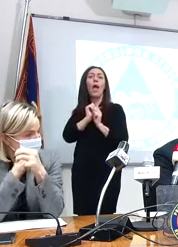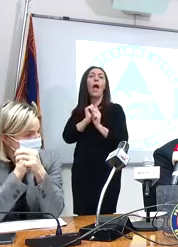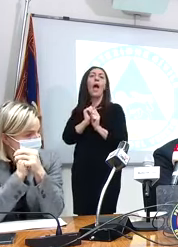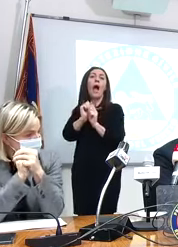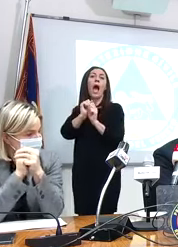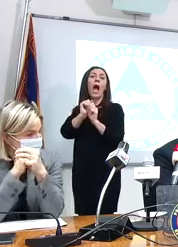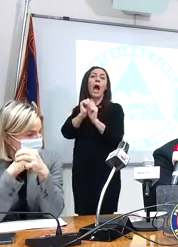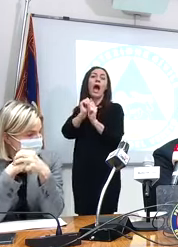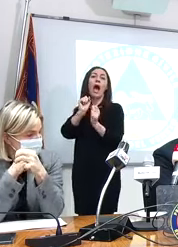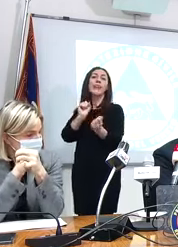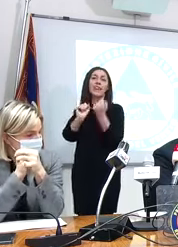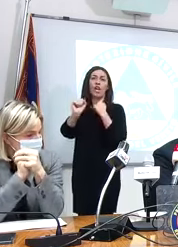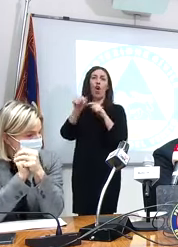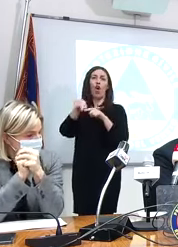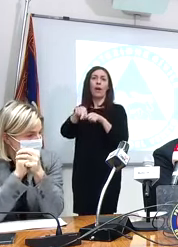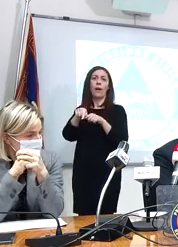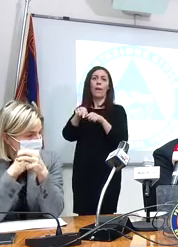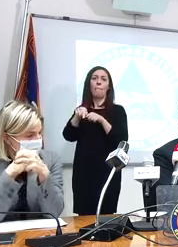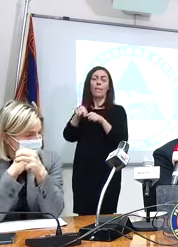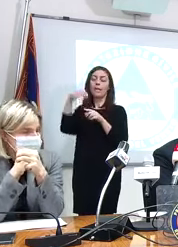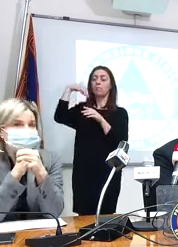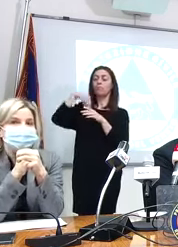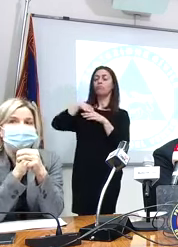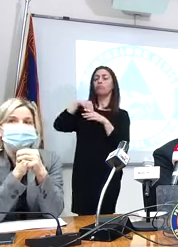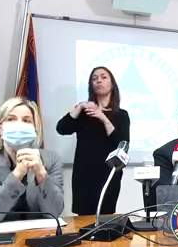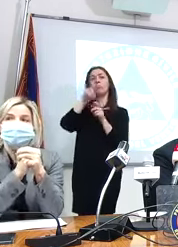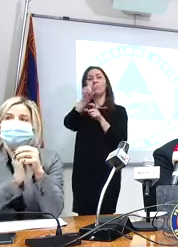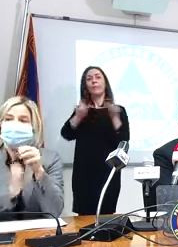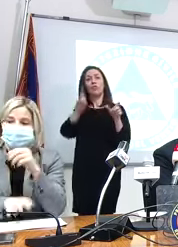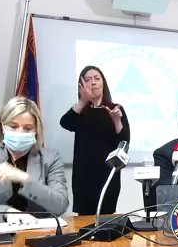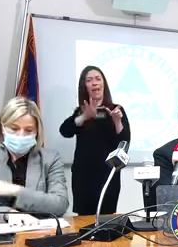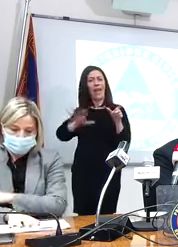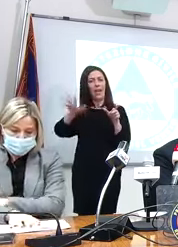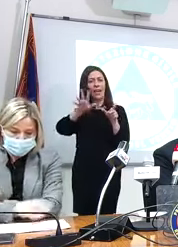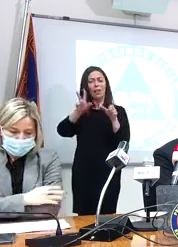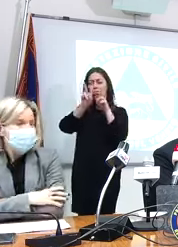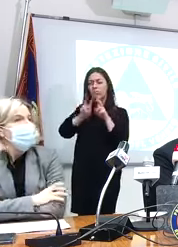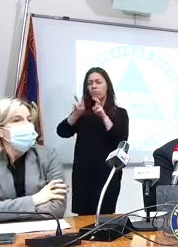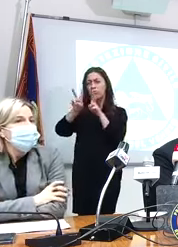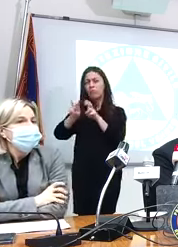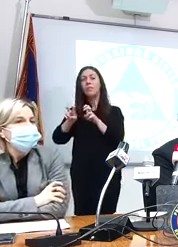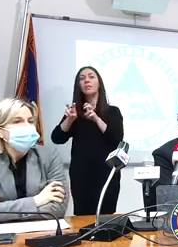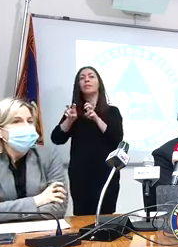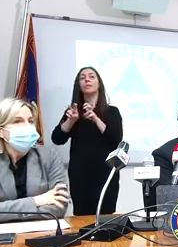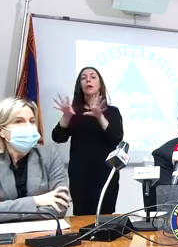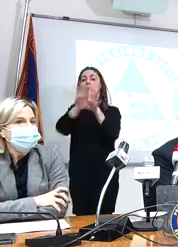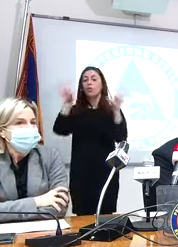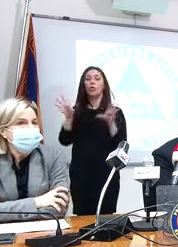siero dei nostri veneti su 20.000 campioni. Quindi,